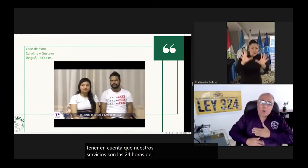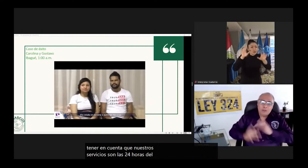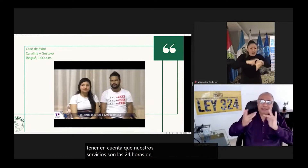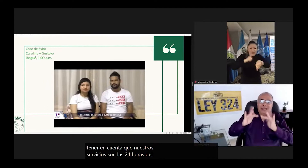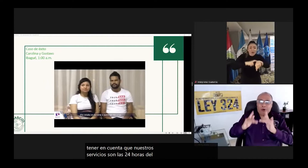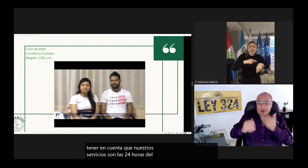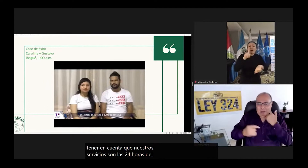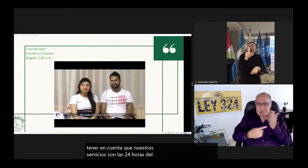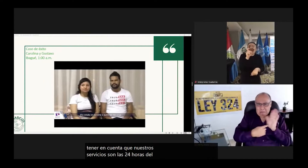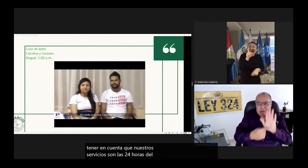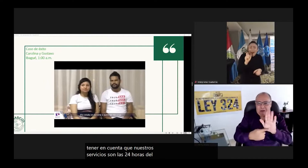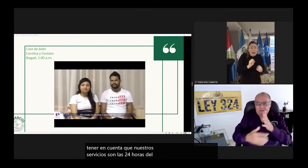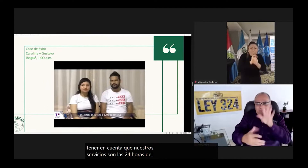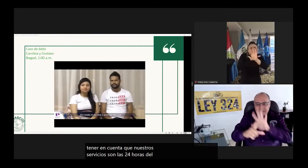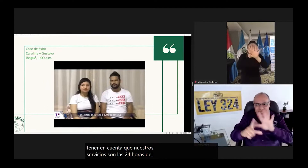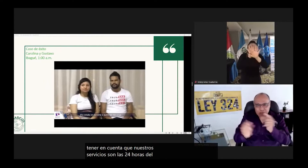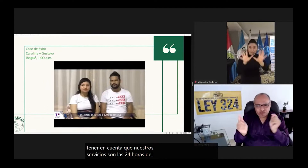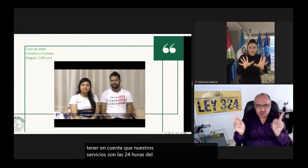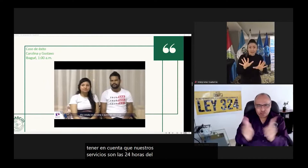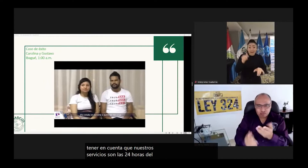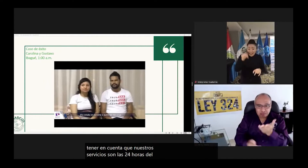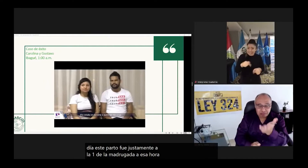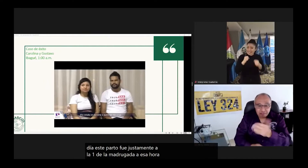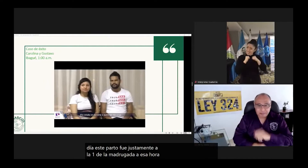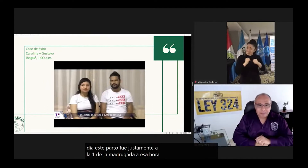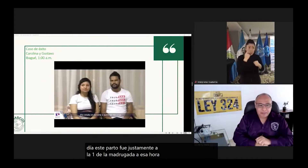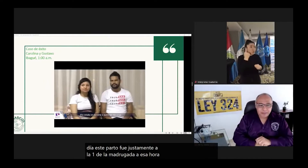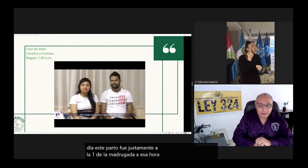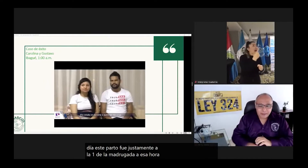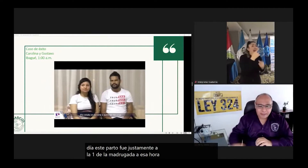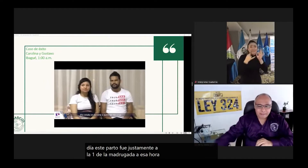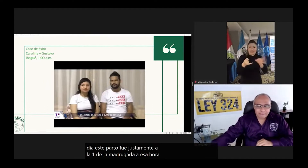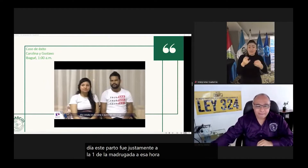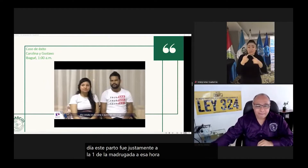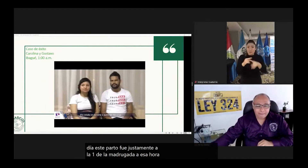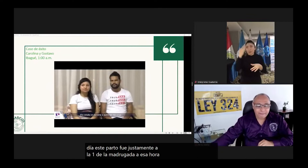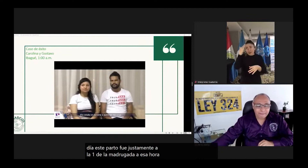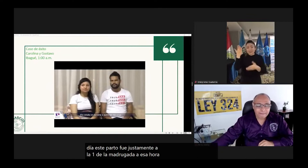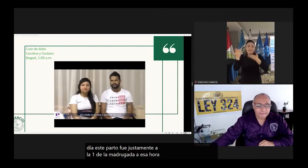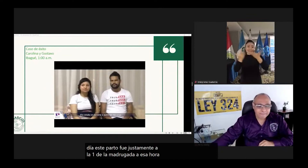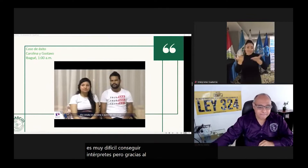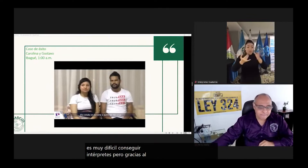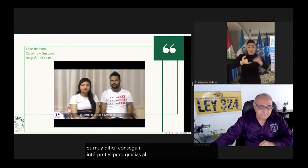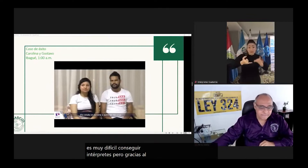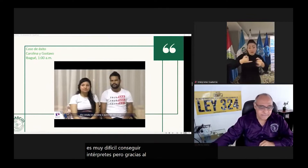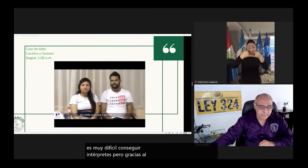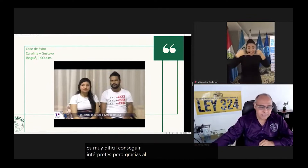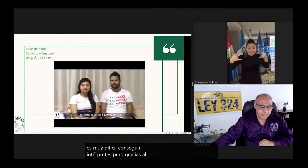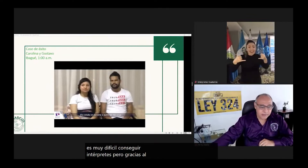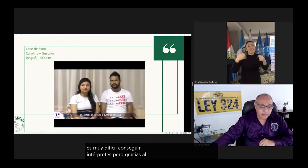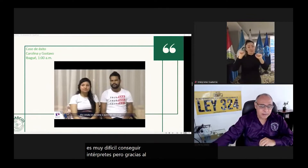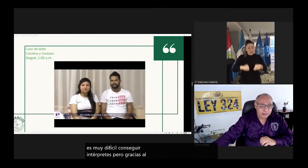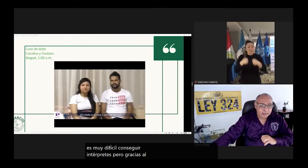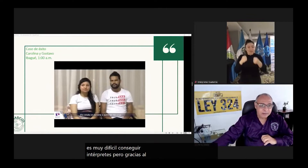la madrugada. A esa hora es muy difícil conseguir intérpretes, pero gracias al servicio de interpretación en línea se pudo hacer. Veamos el